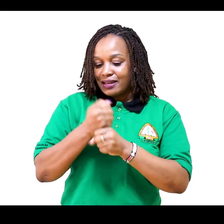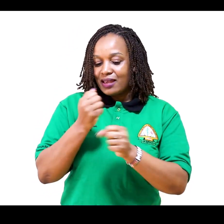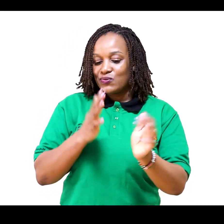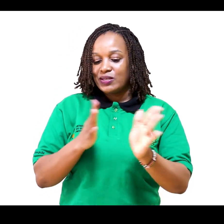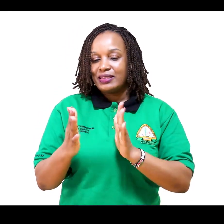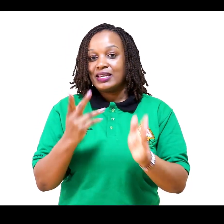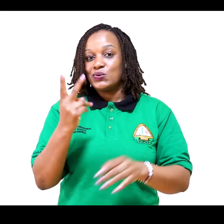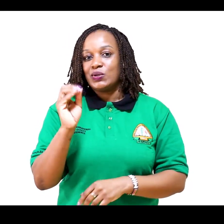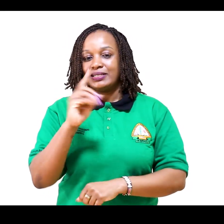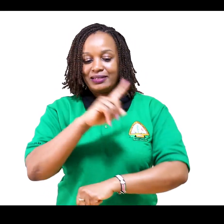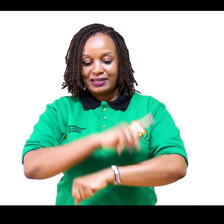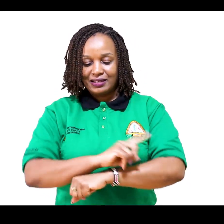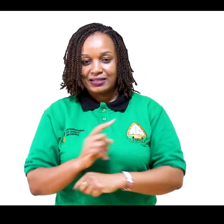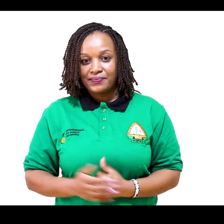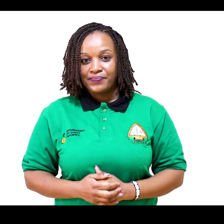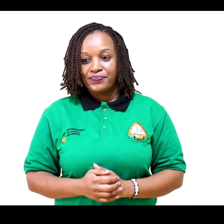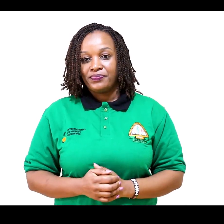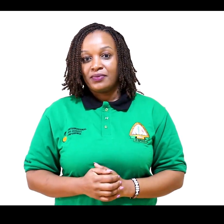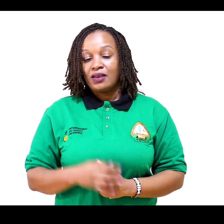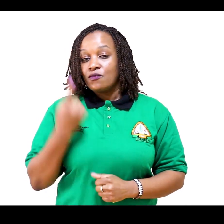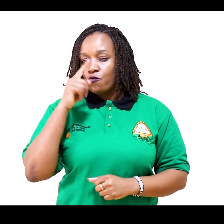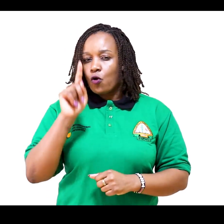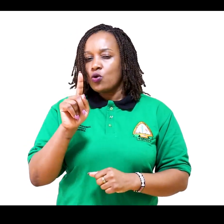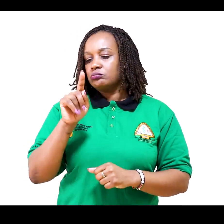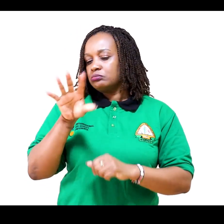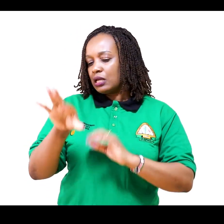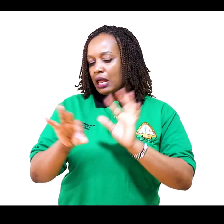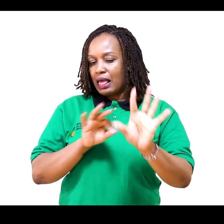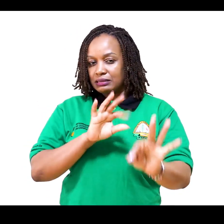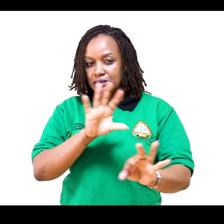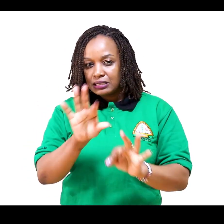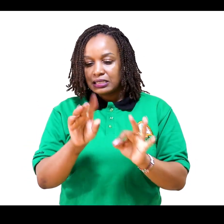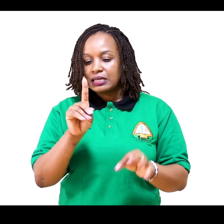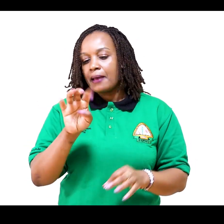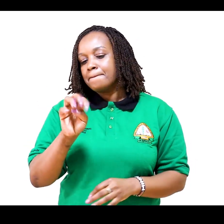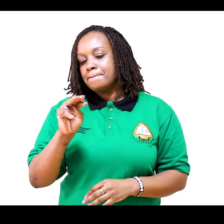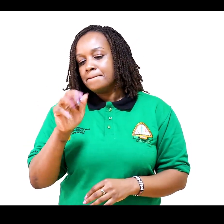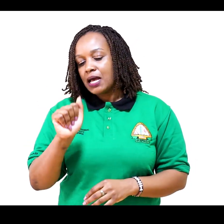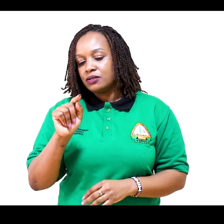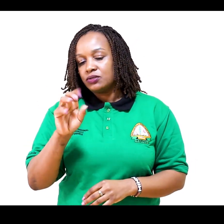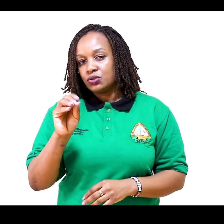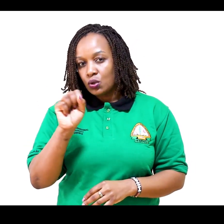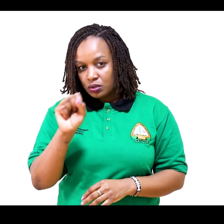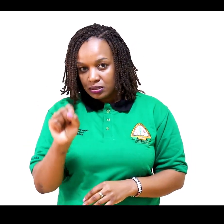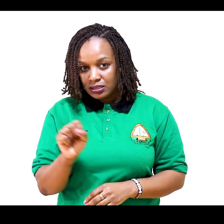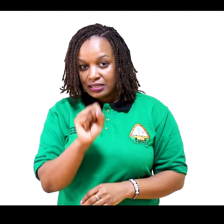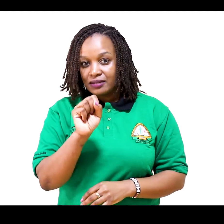siku 20. Kwa uchambuzi wa nematodes, mahitaji ni mapokezi